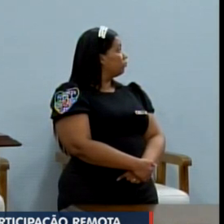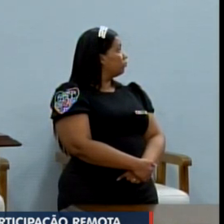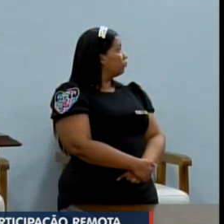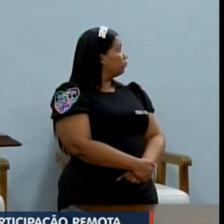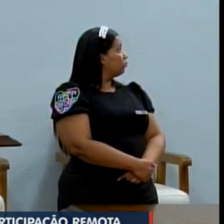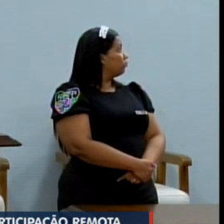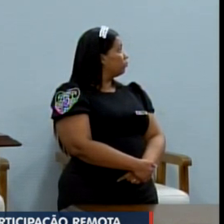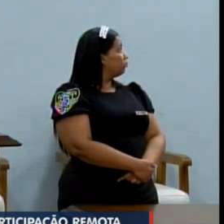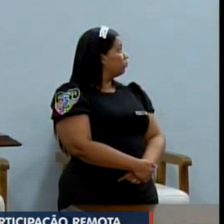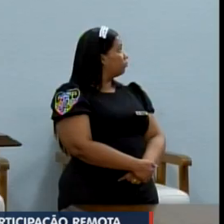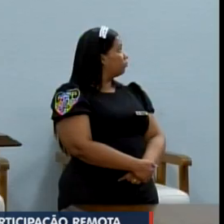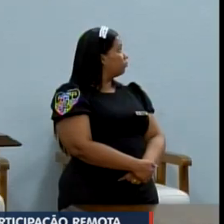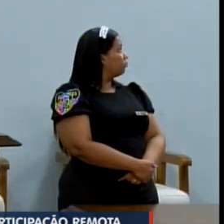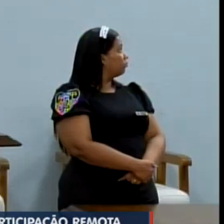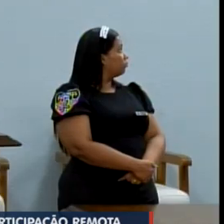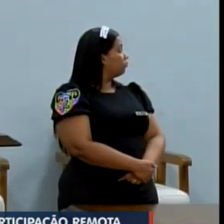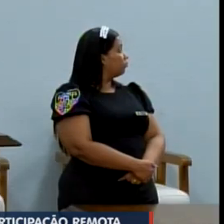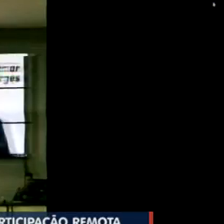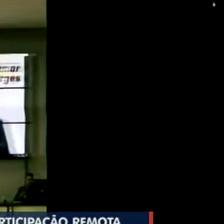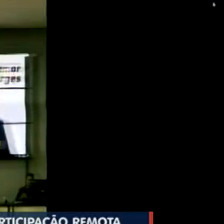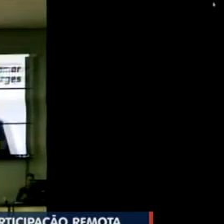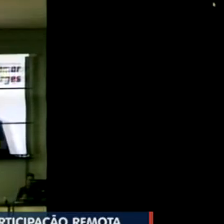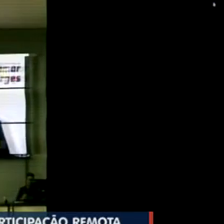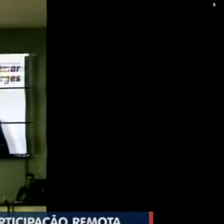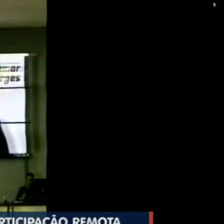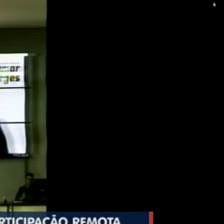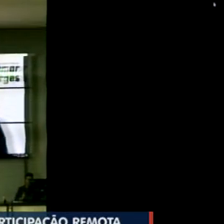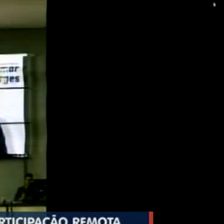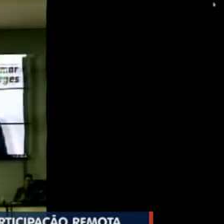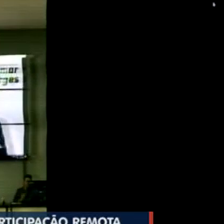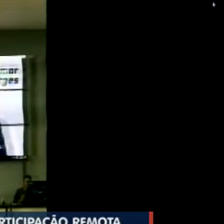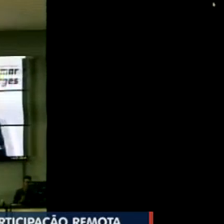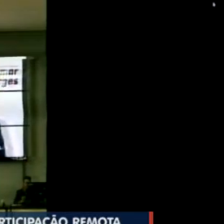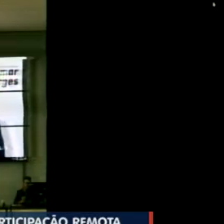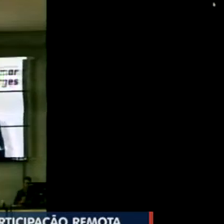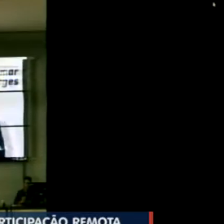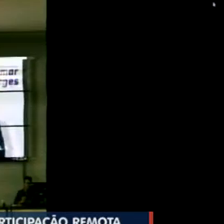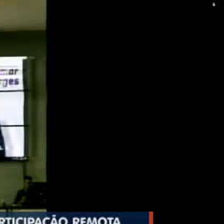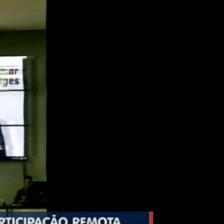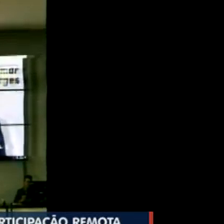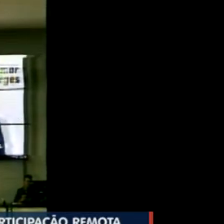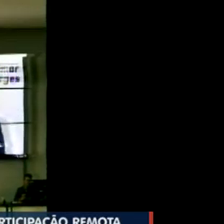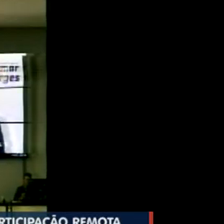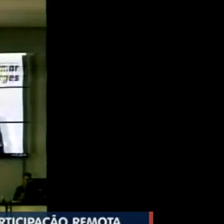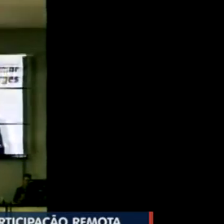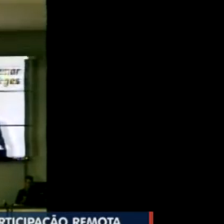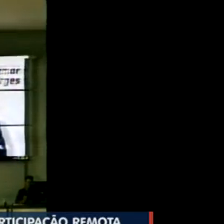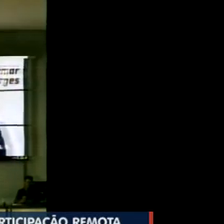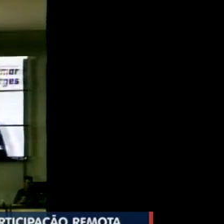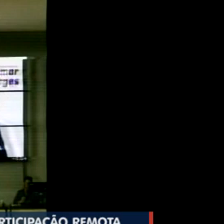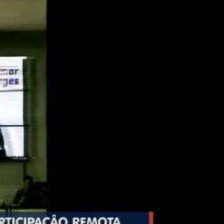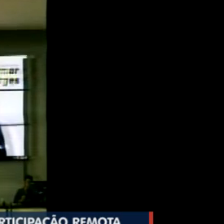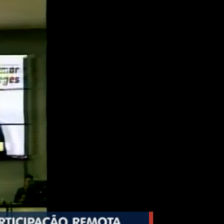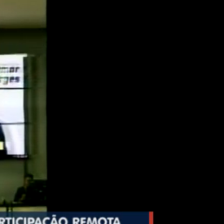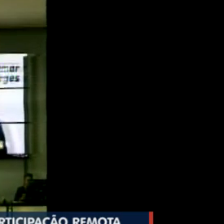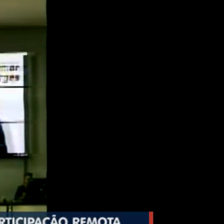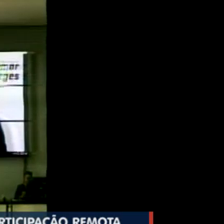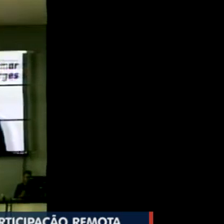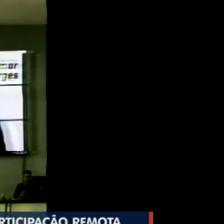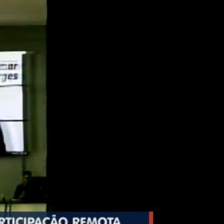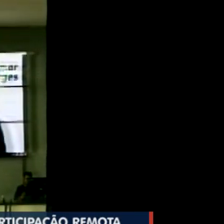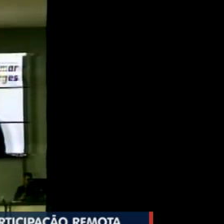e falando de mulher eu não posso deixar de lembrar do mamógrafo que eu acabei de destinar do hospital de